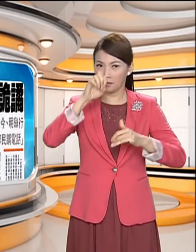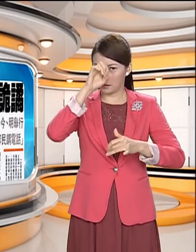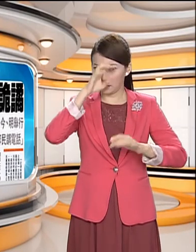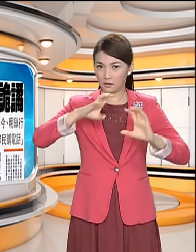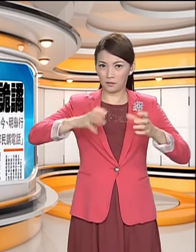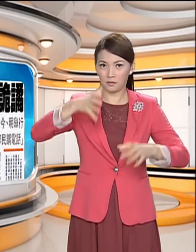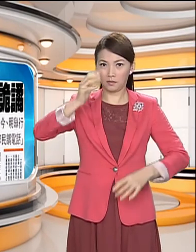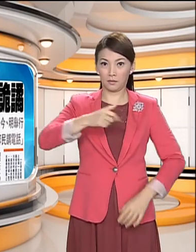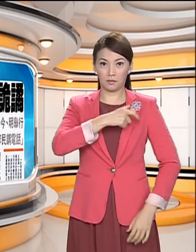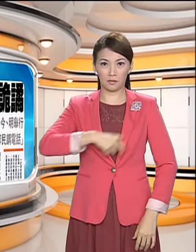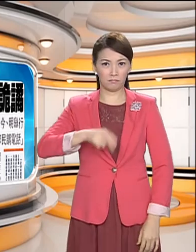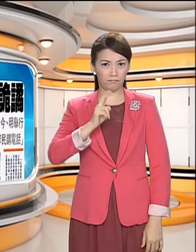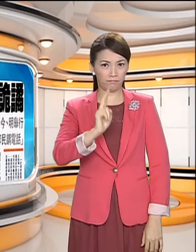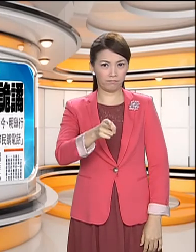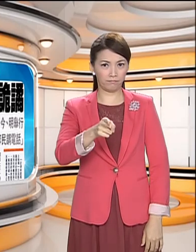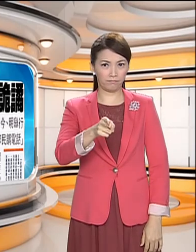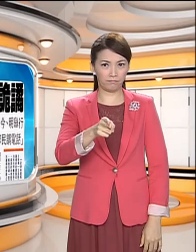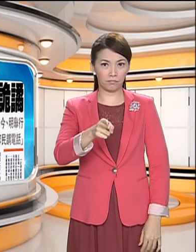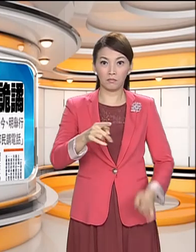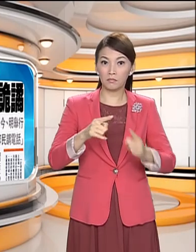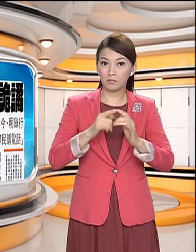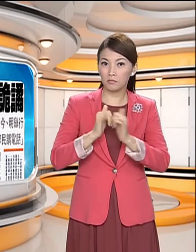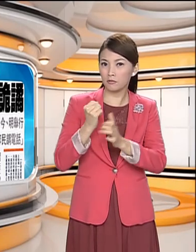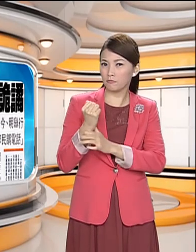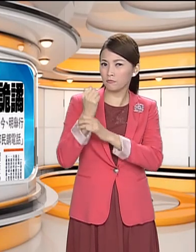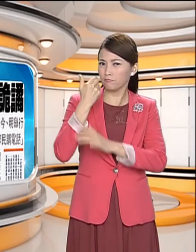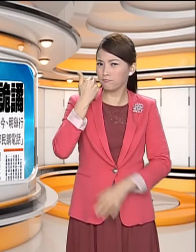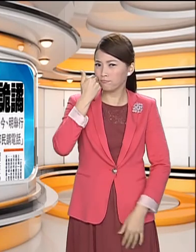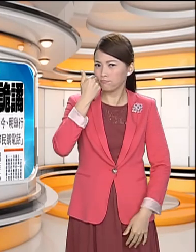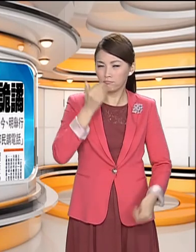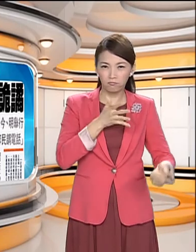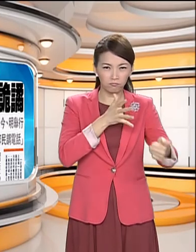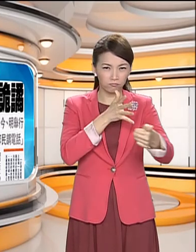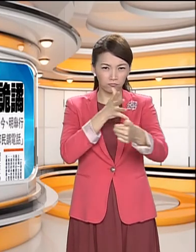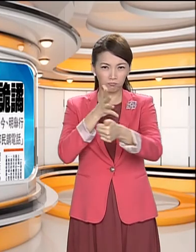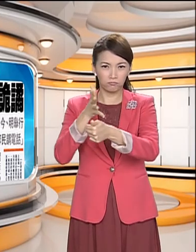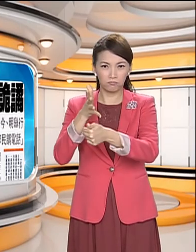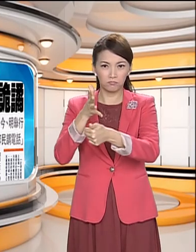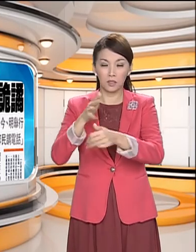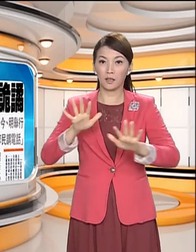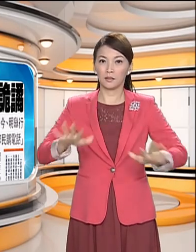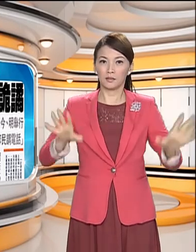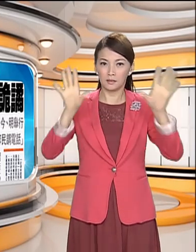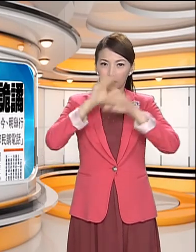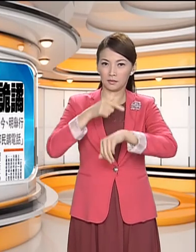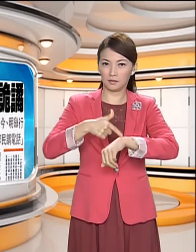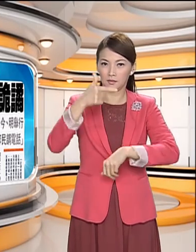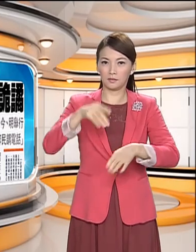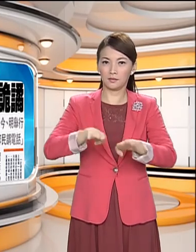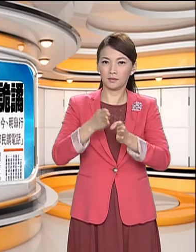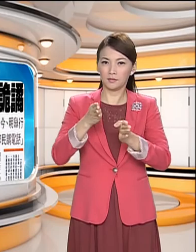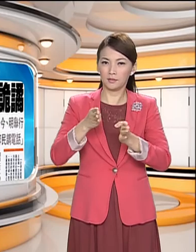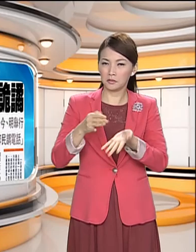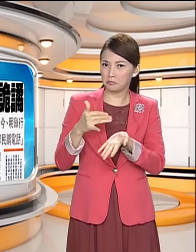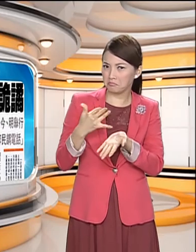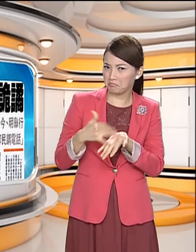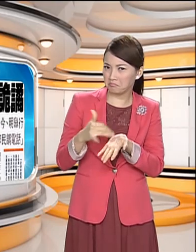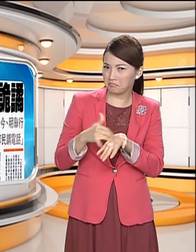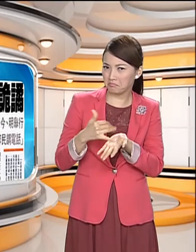民党总统初选民调今天晚上6点开始，预计礼拜天上午10点会公布民调结